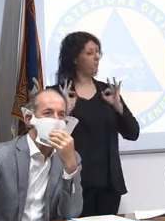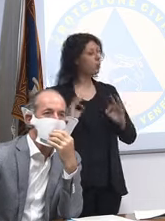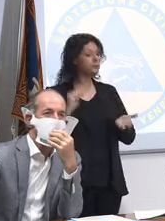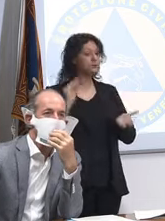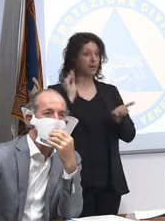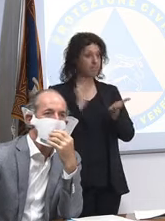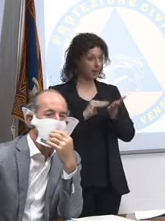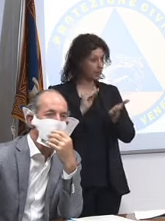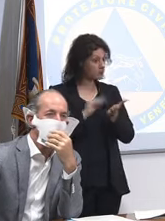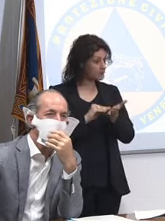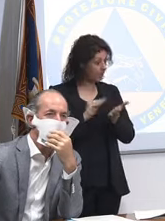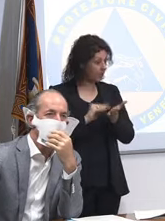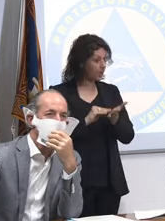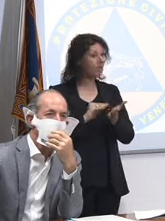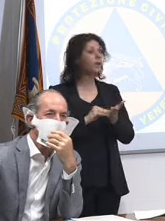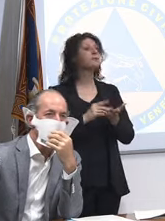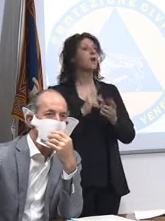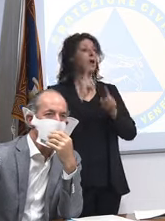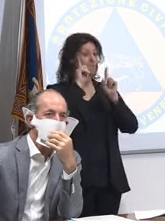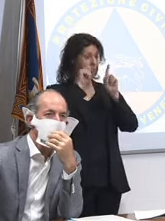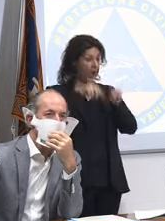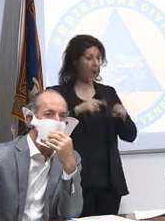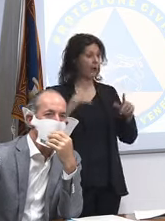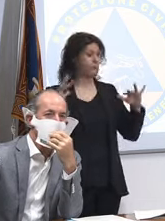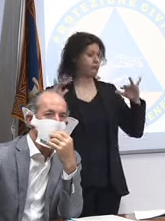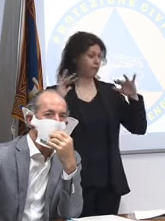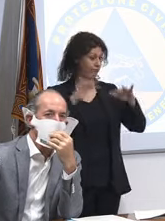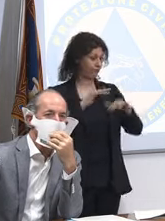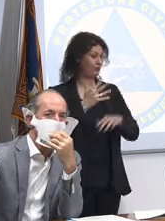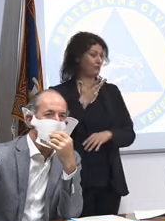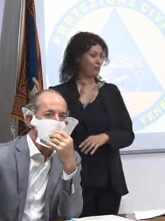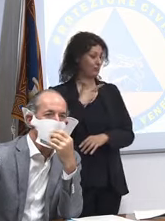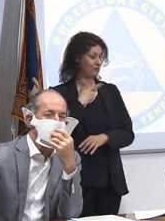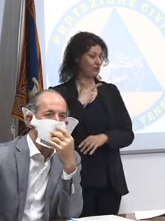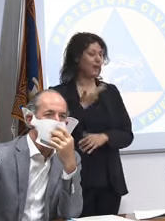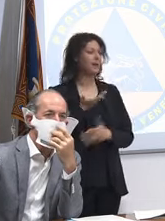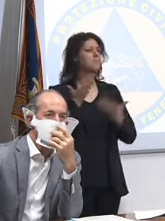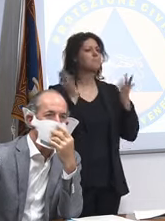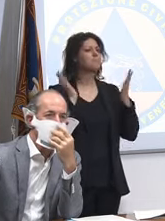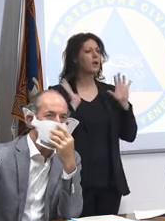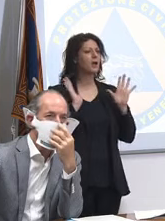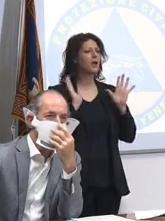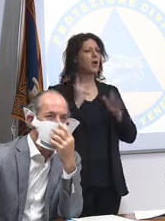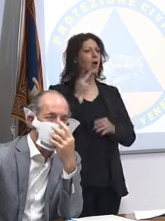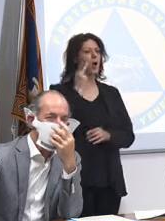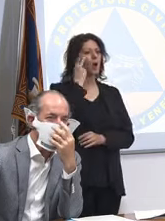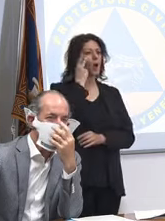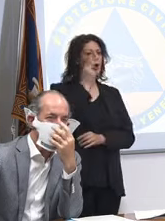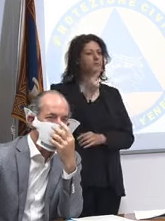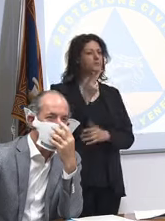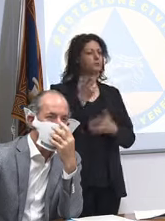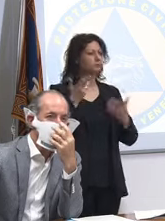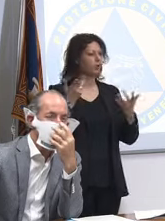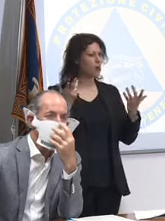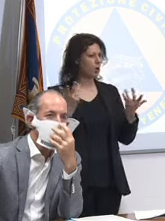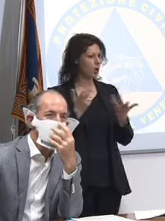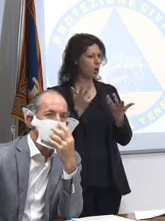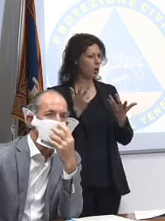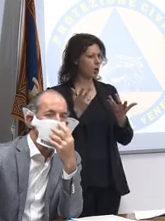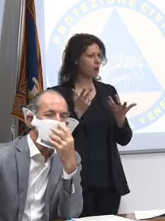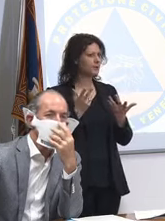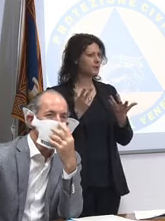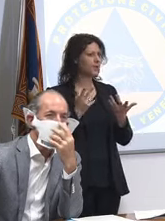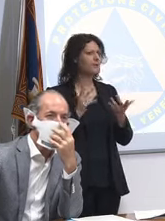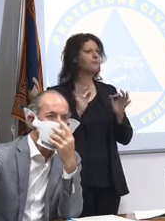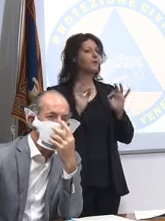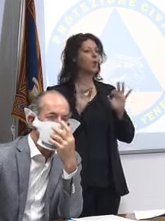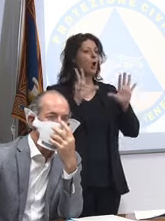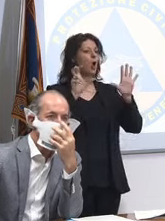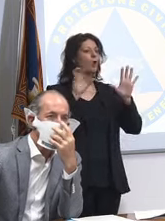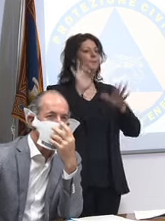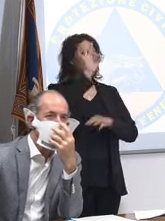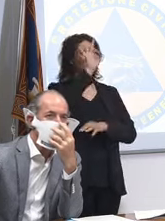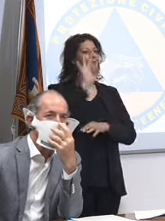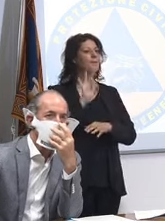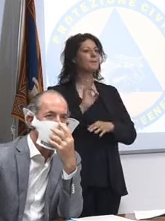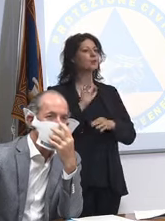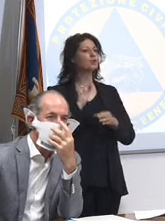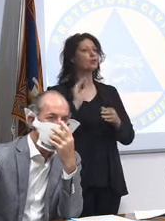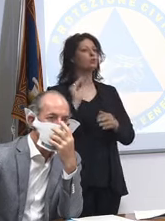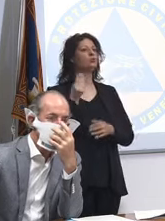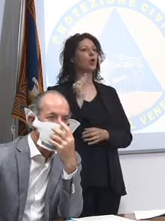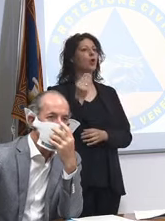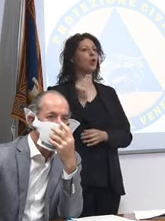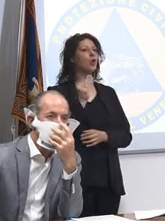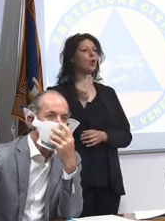gli assembramenti c'erano, ma più che altro ho notato che l'escamotage, l'80% dei nostri giovani per sentirsi